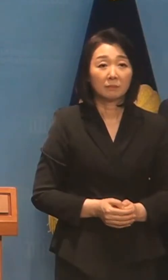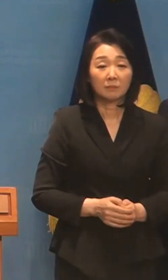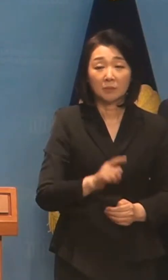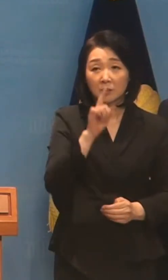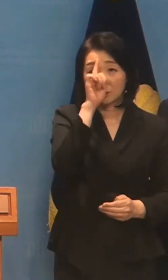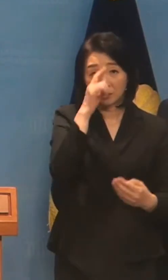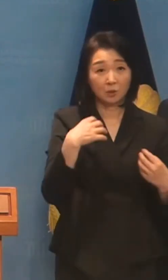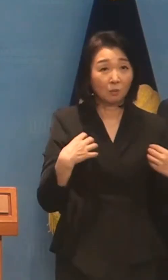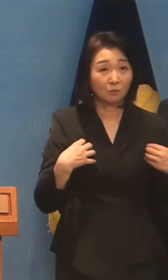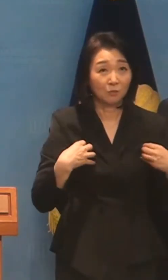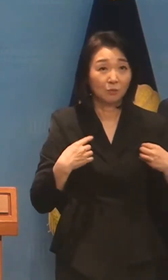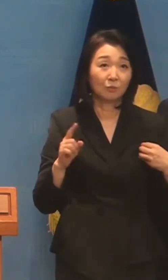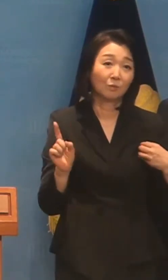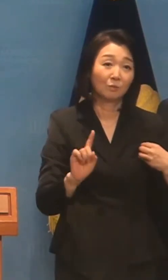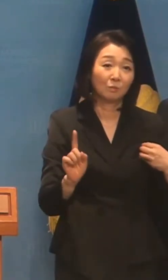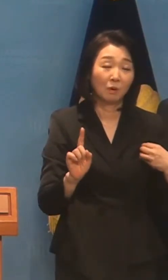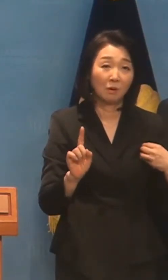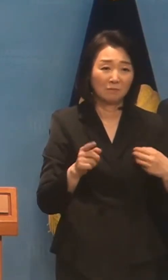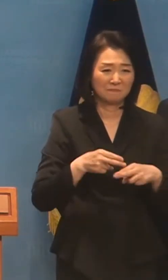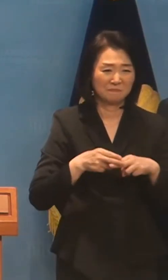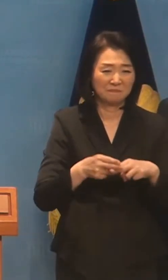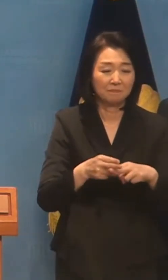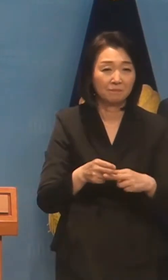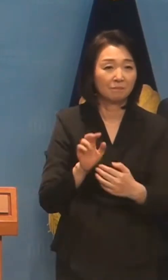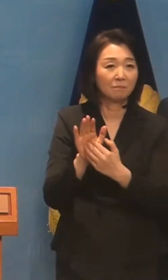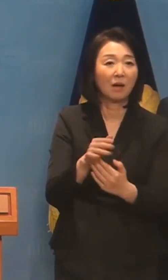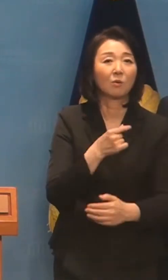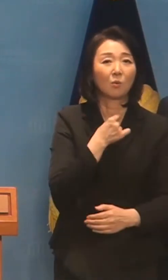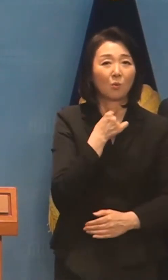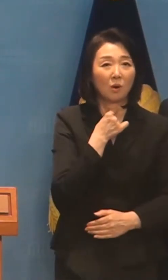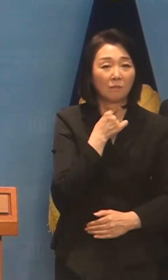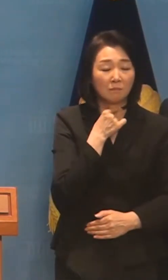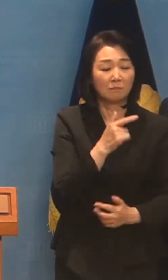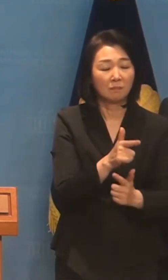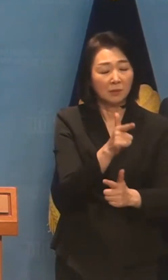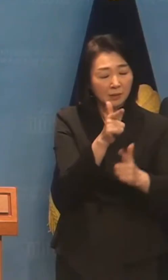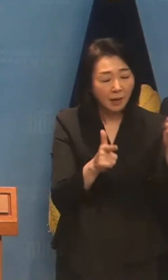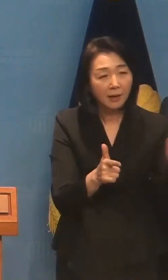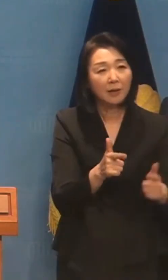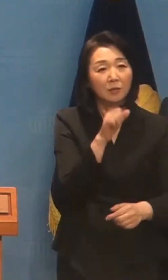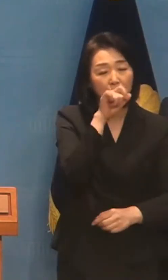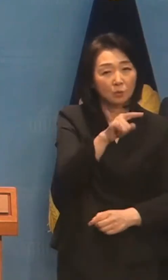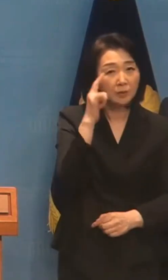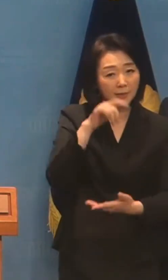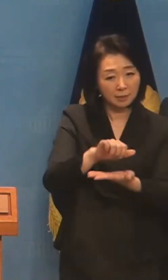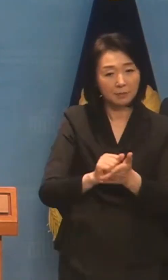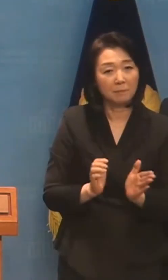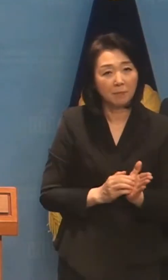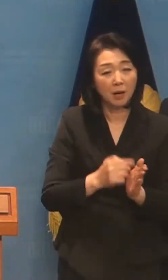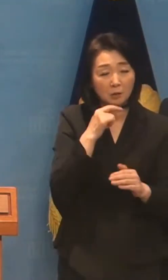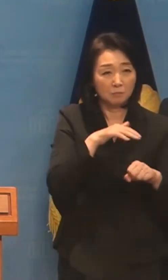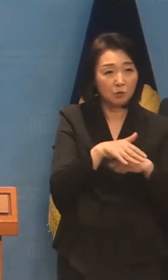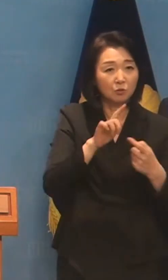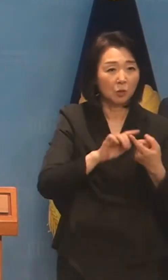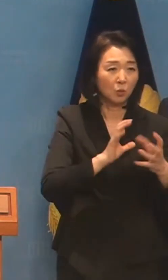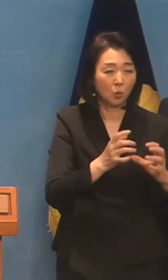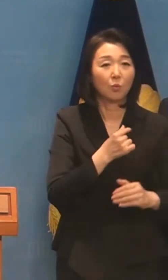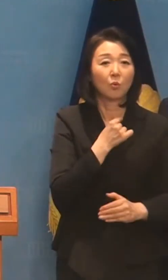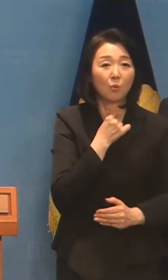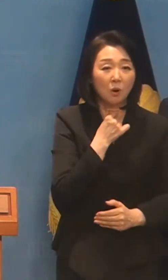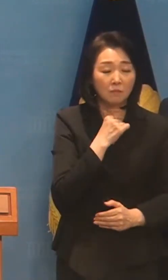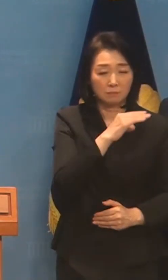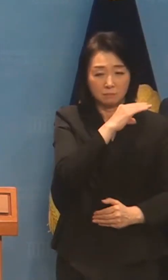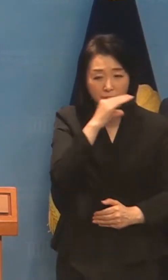정부의 이러한 독주를 견제하고 보다 다양한 관점과 의견을 수렴해서 민주적으로 토론하여서